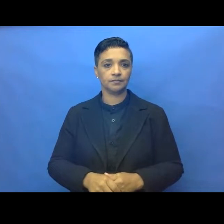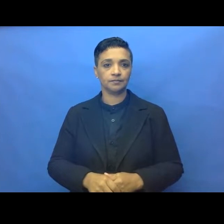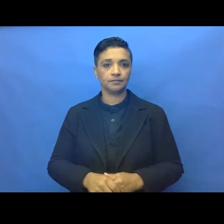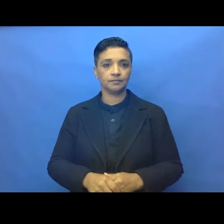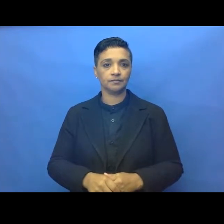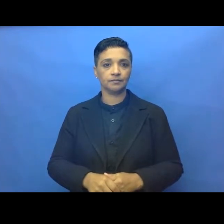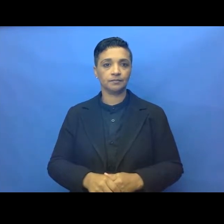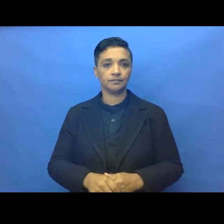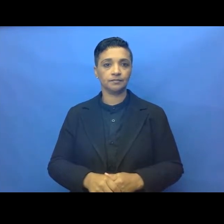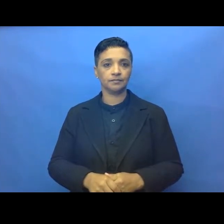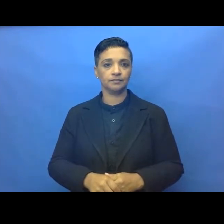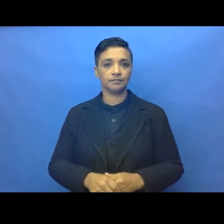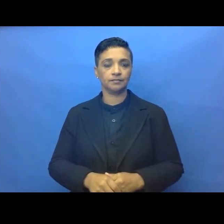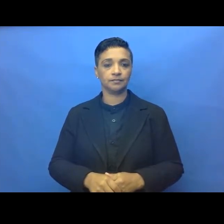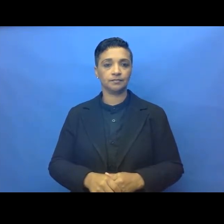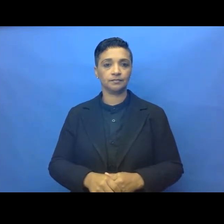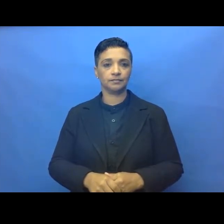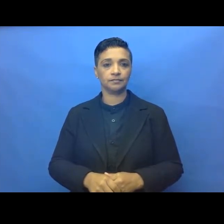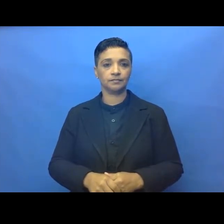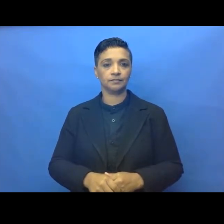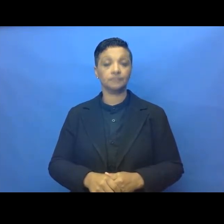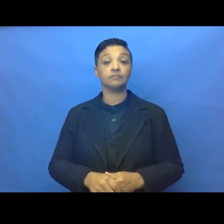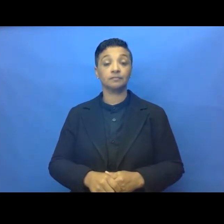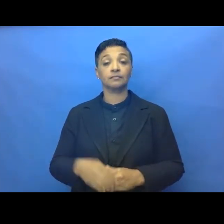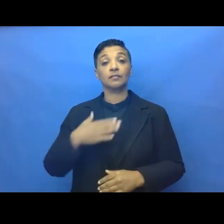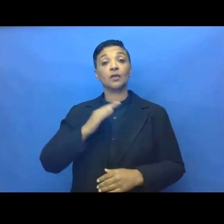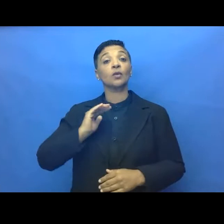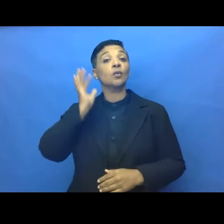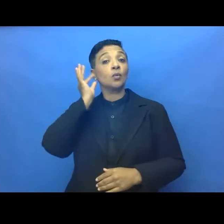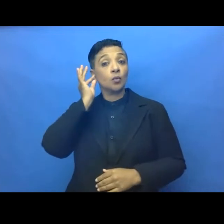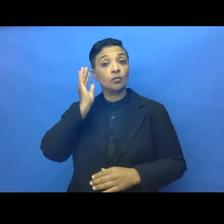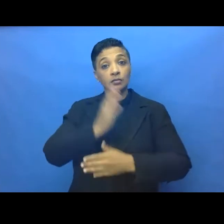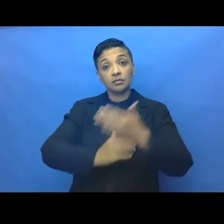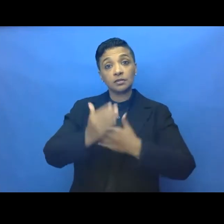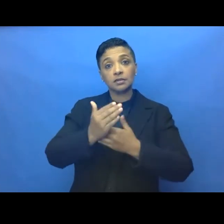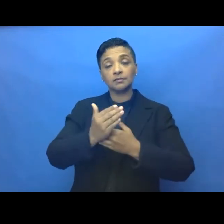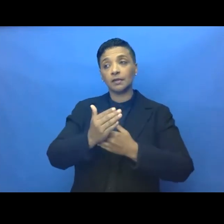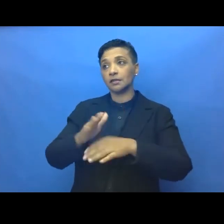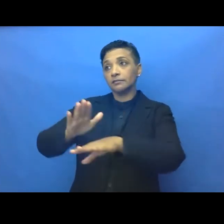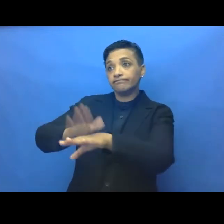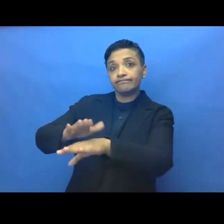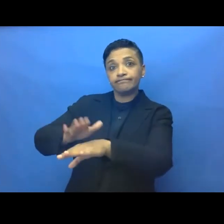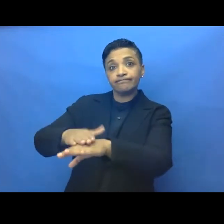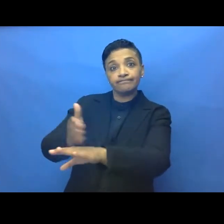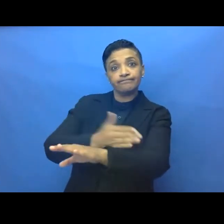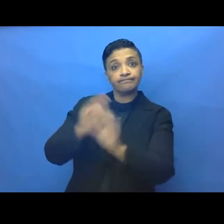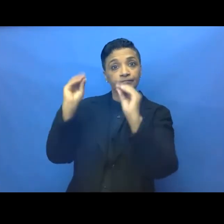et les mécanismes, le fait que les femmes